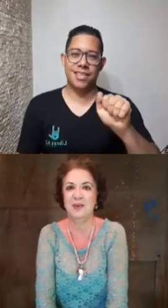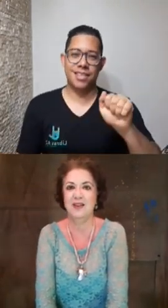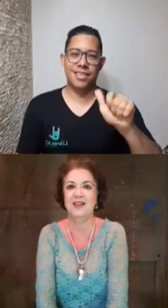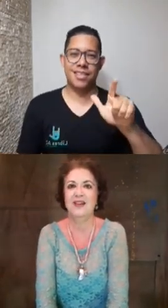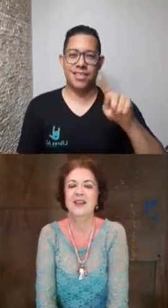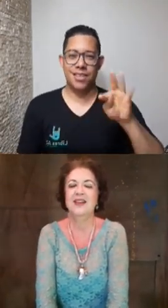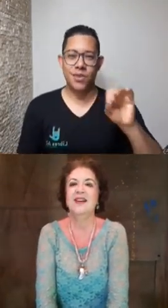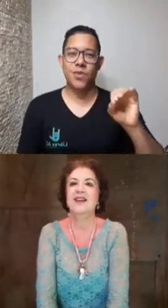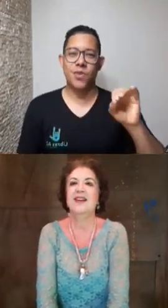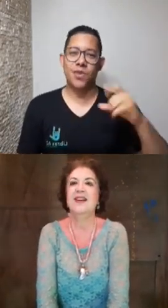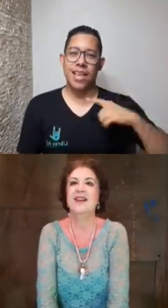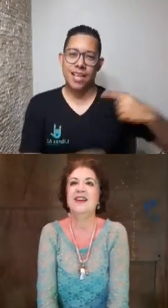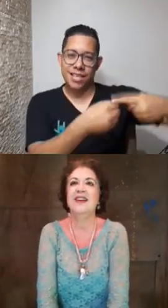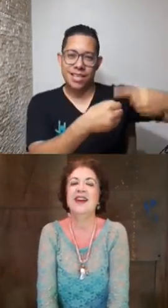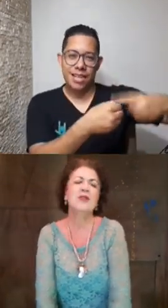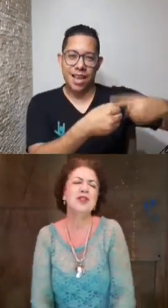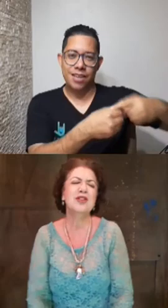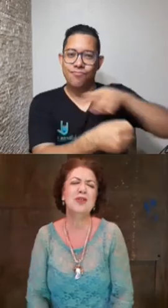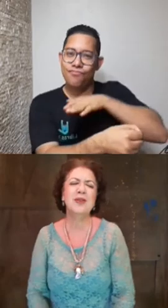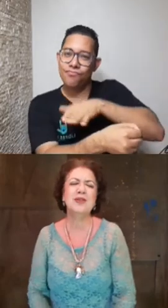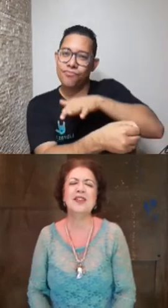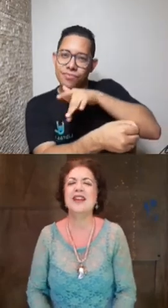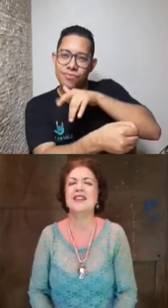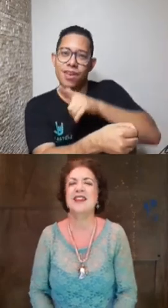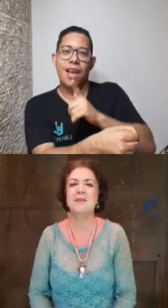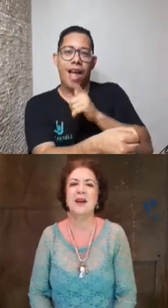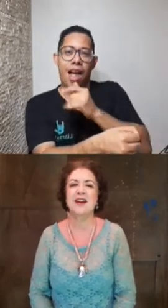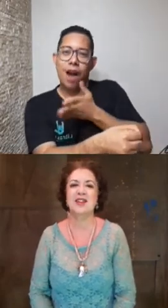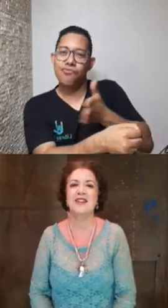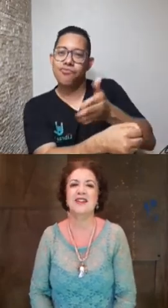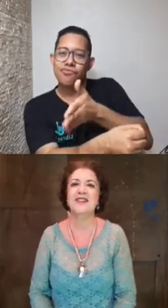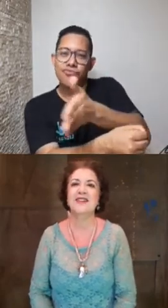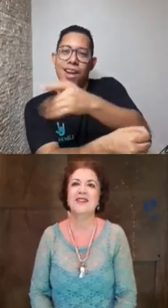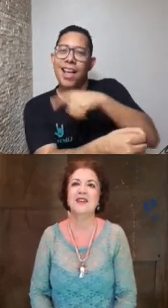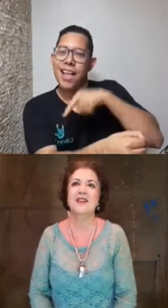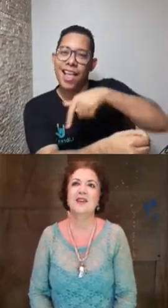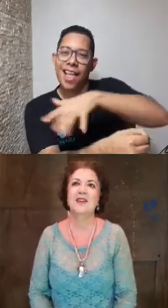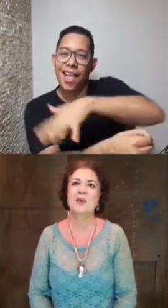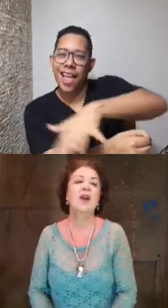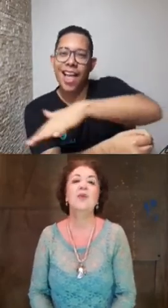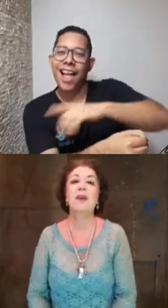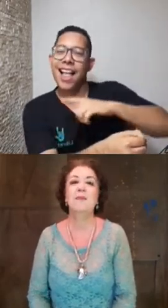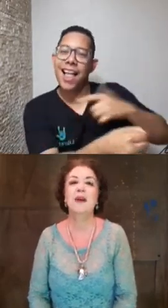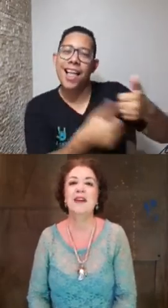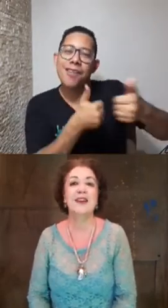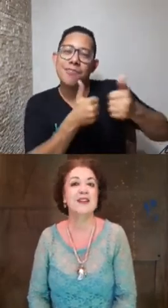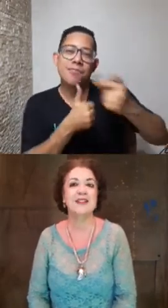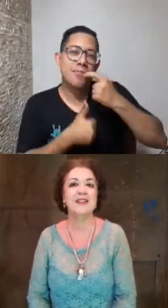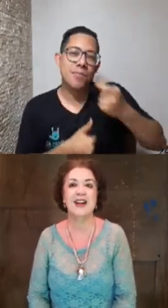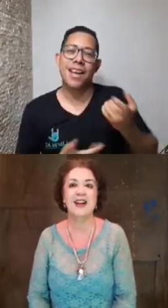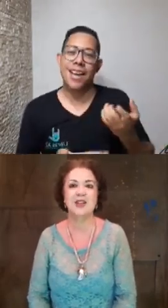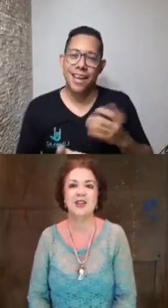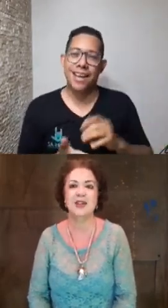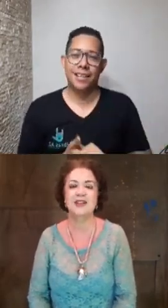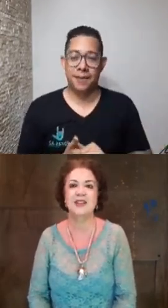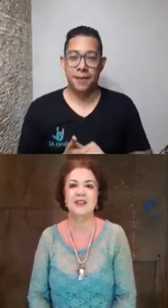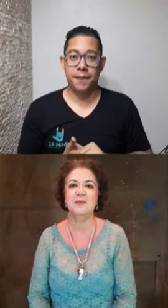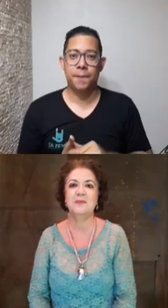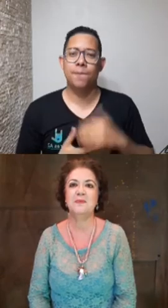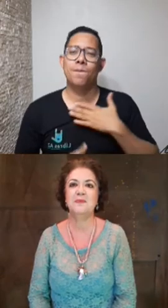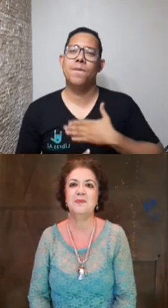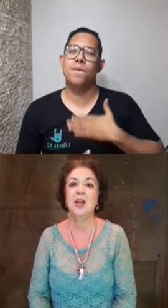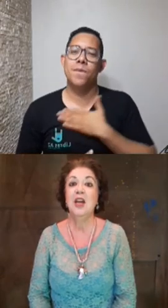rio. É gostoso ter essa imagem, né? Um rio que banha a cidade que eu